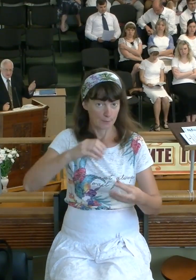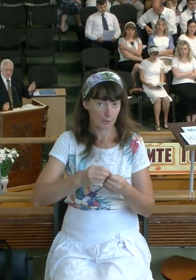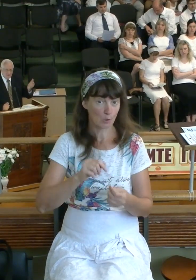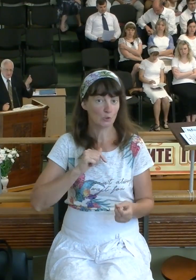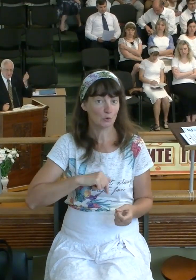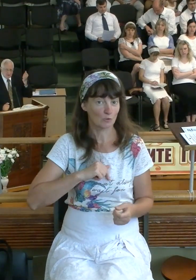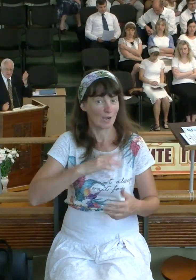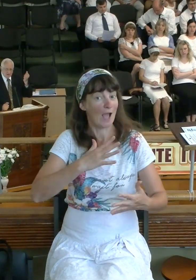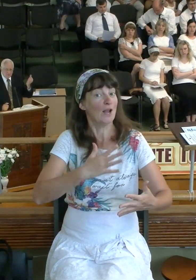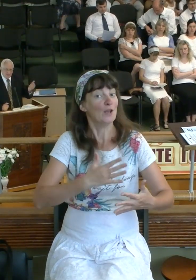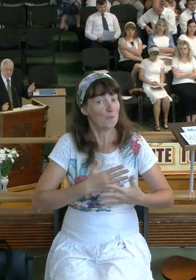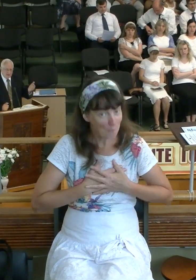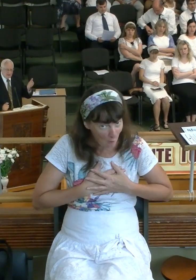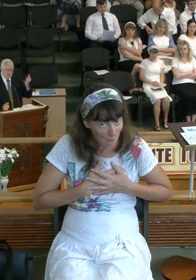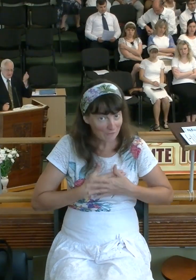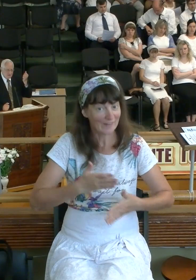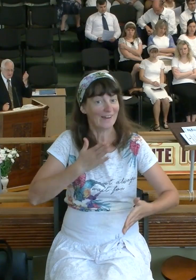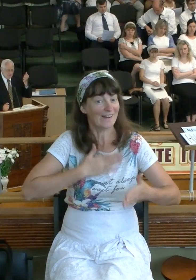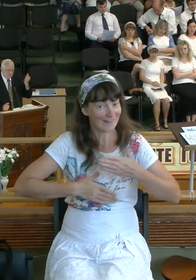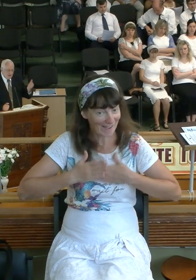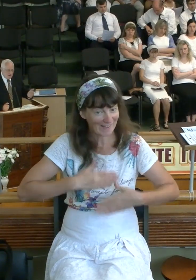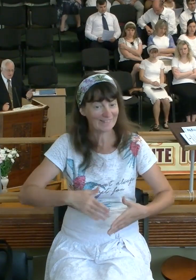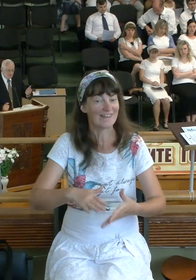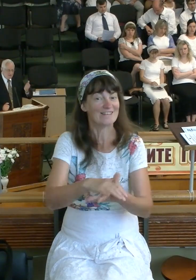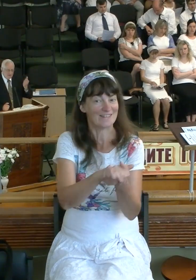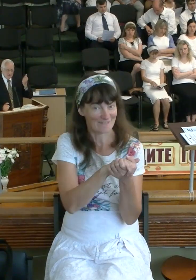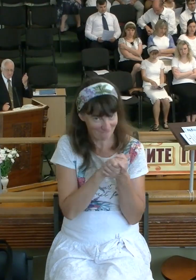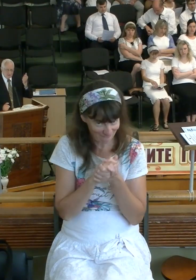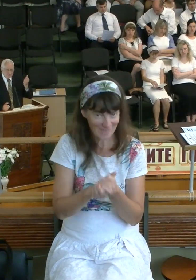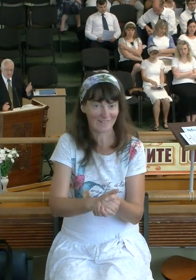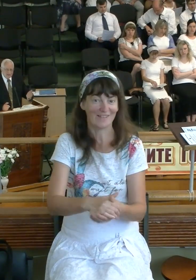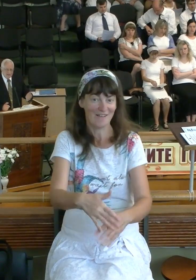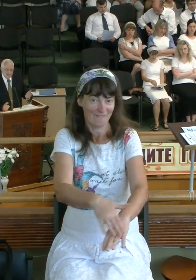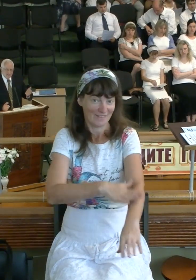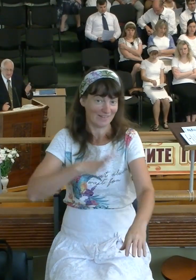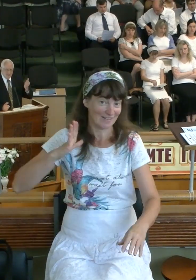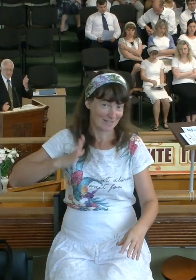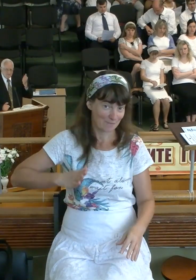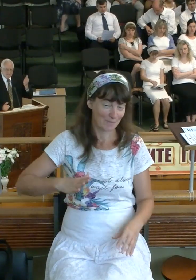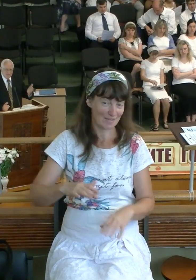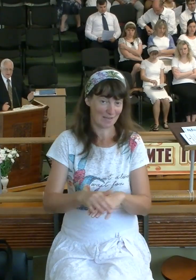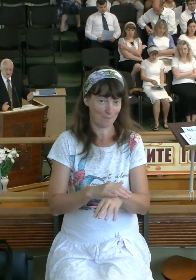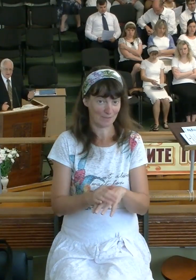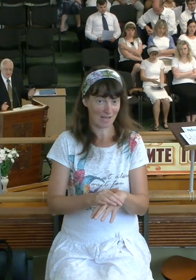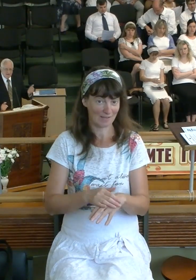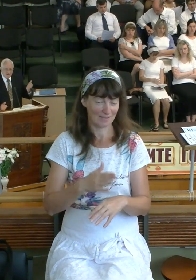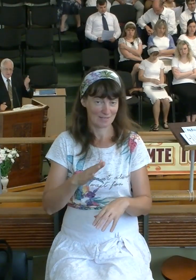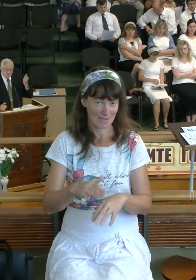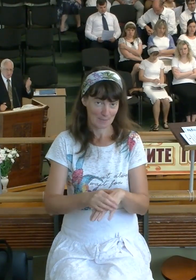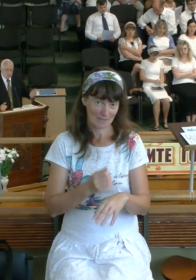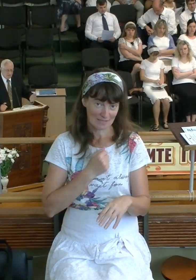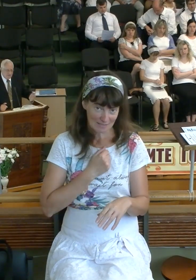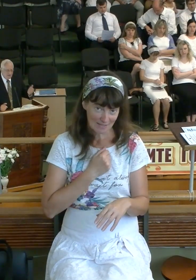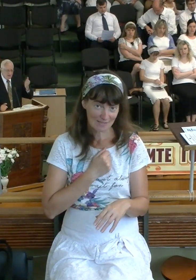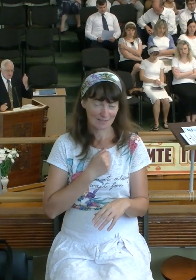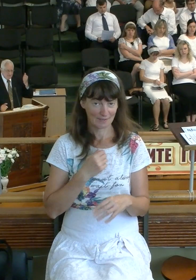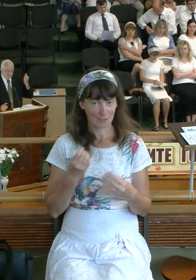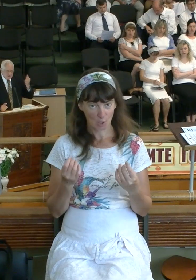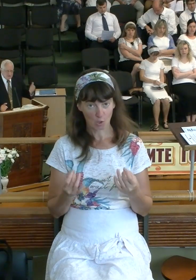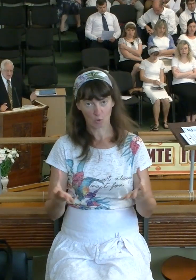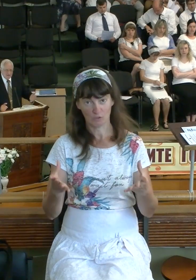радость, мир, долготерпение, благость, милосердие, вера,